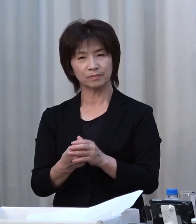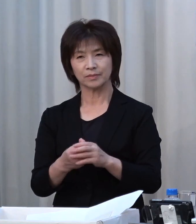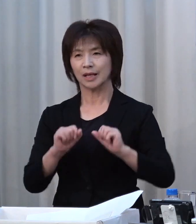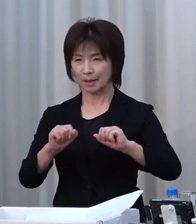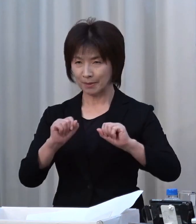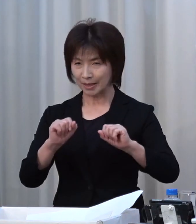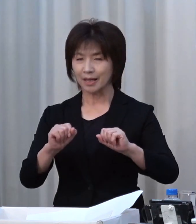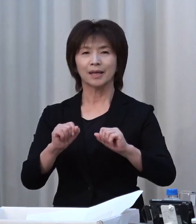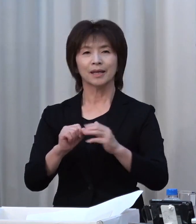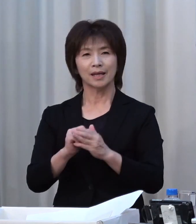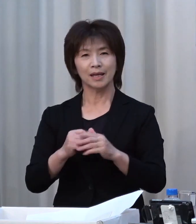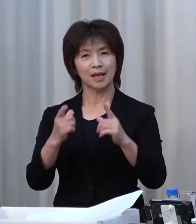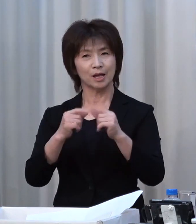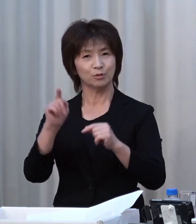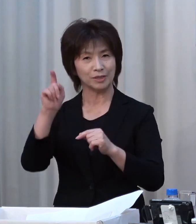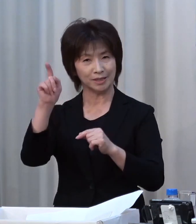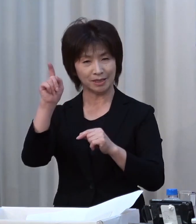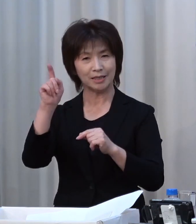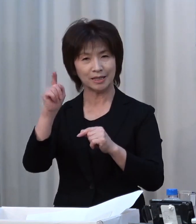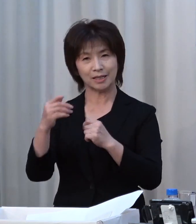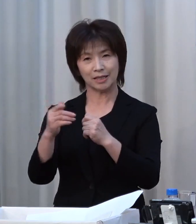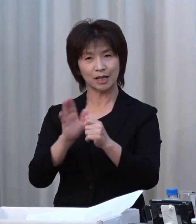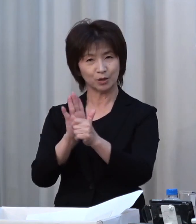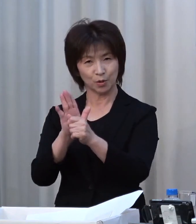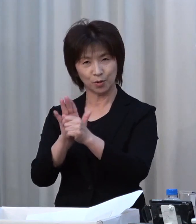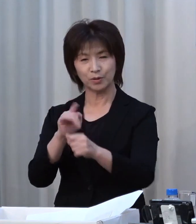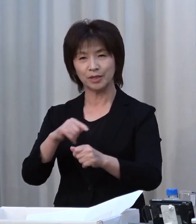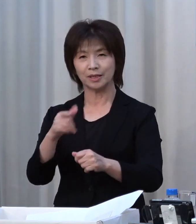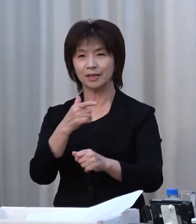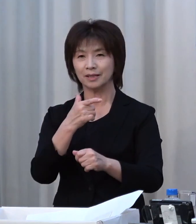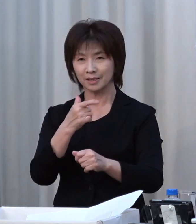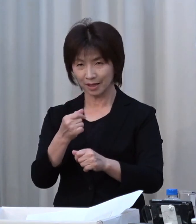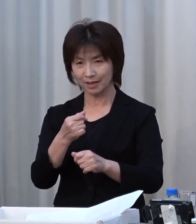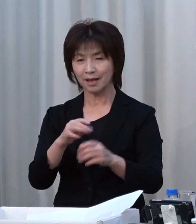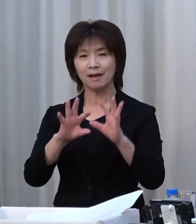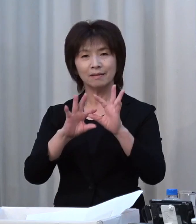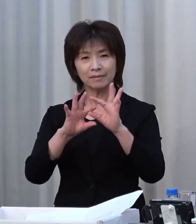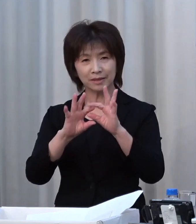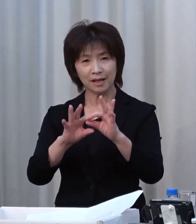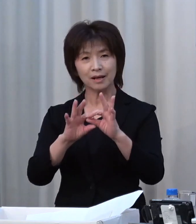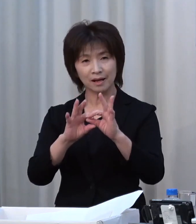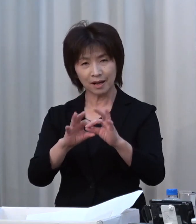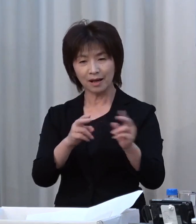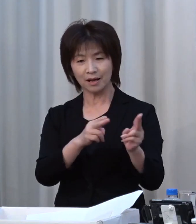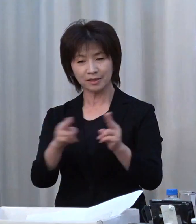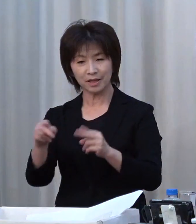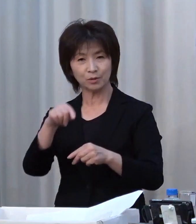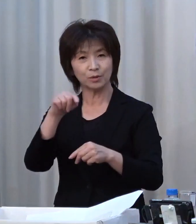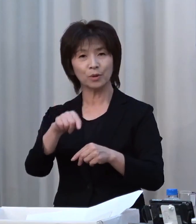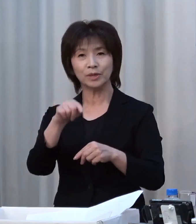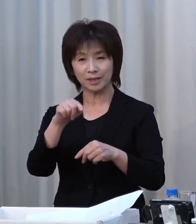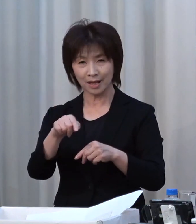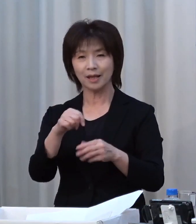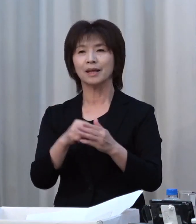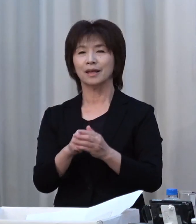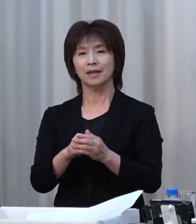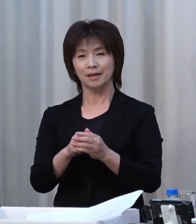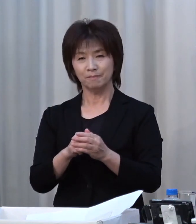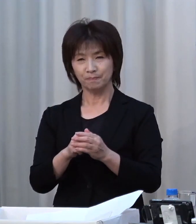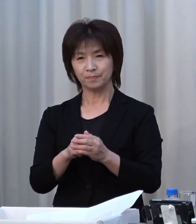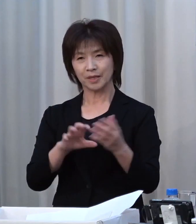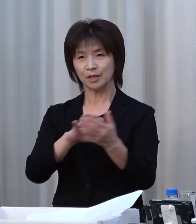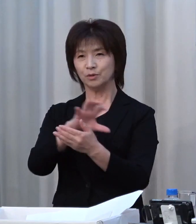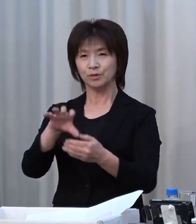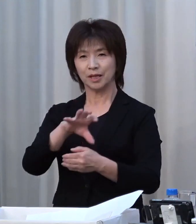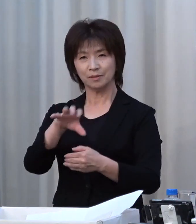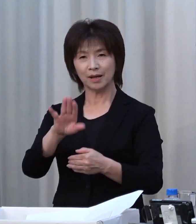頑張って、国に、協力してまいりたいと。だからこそね、その制度において、もうちょっと複雑